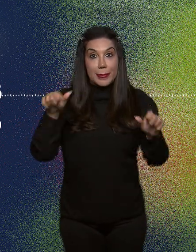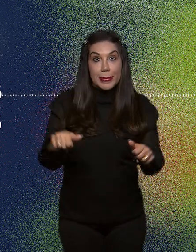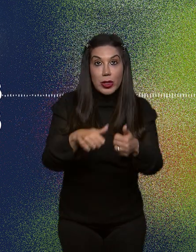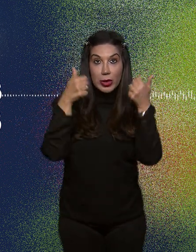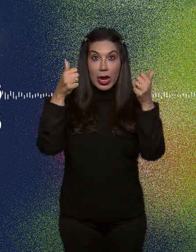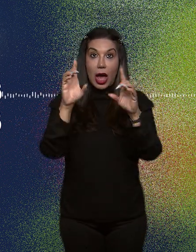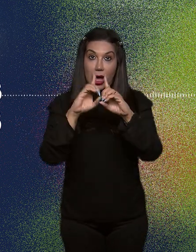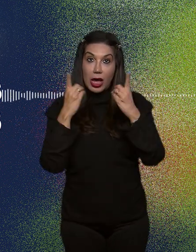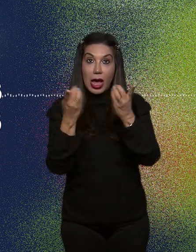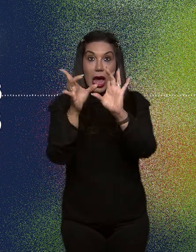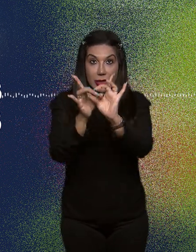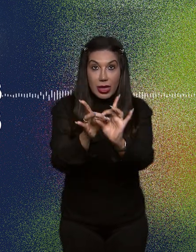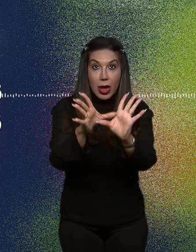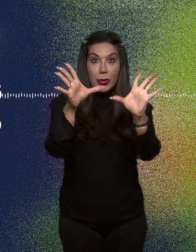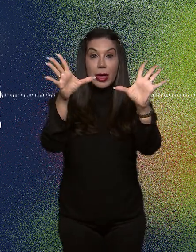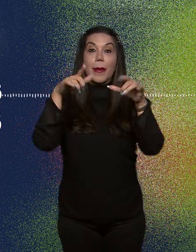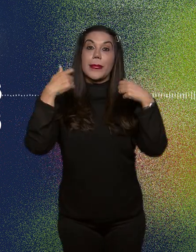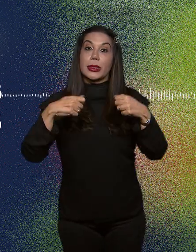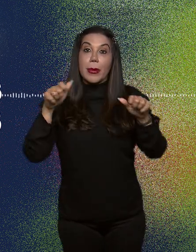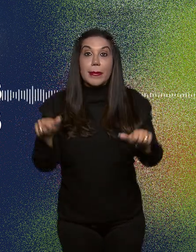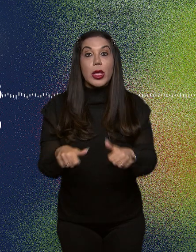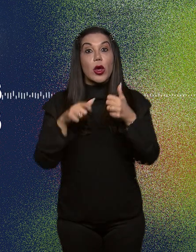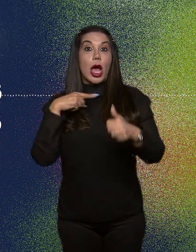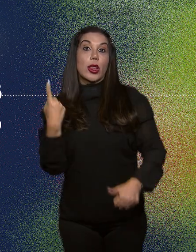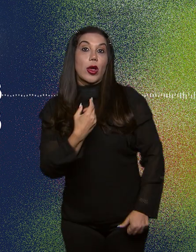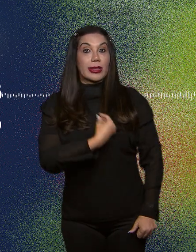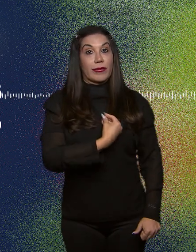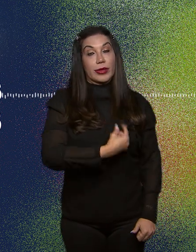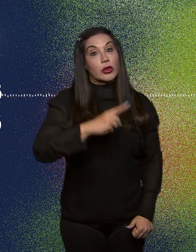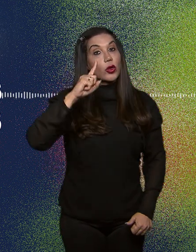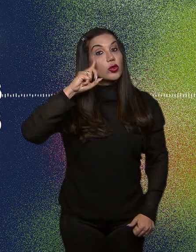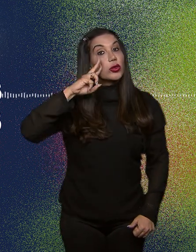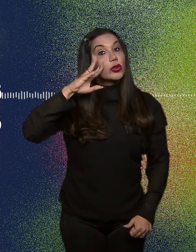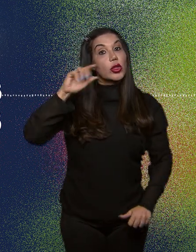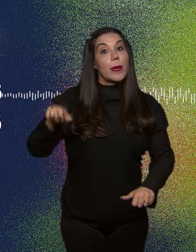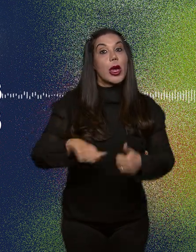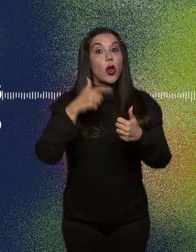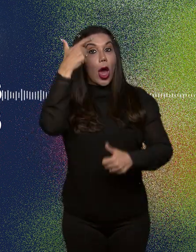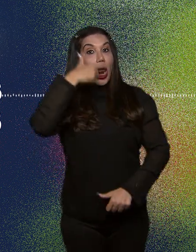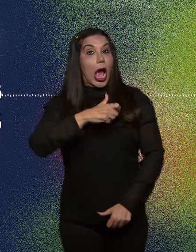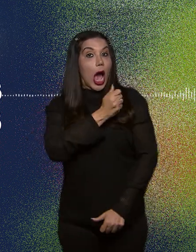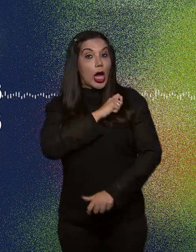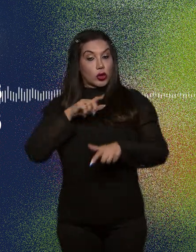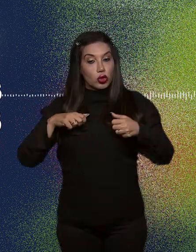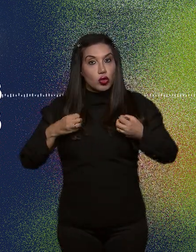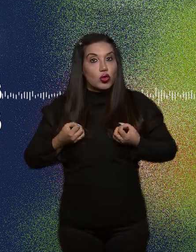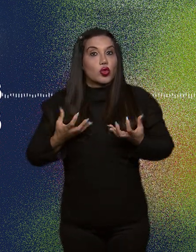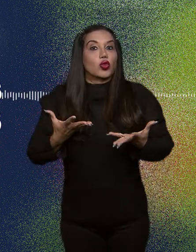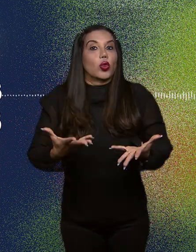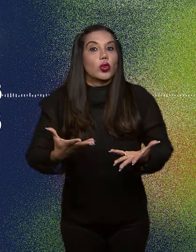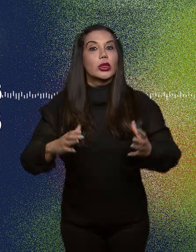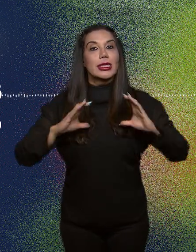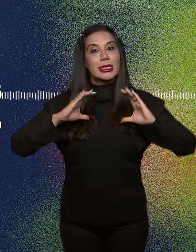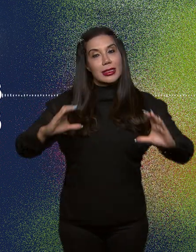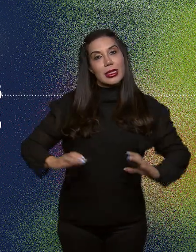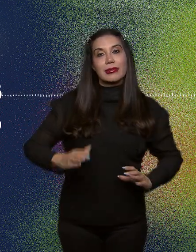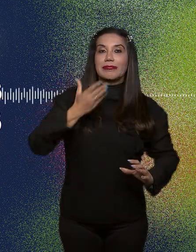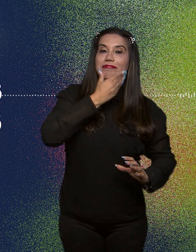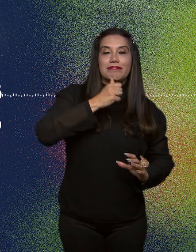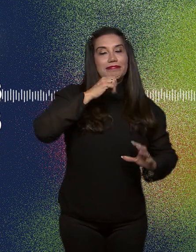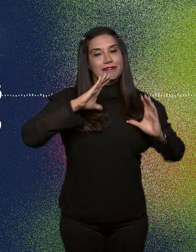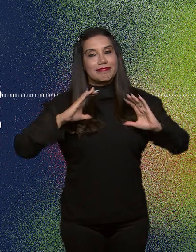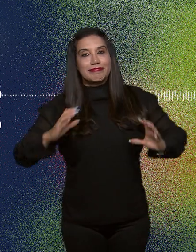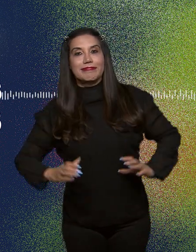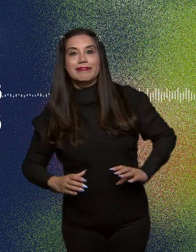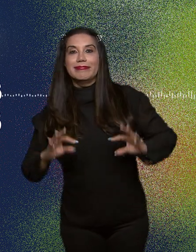melhorar a democracia, a gente tem que melhorar o nosso dia a dia, melhorar as nossas atitudes como cidadãs e cidadãos.